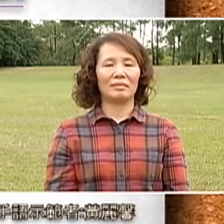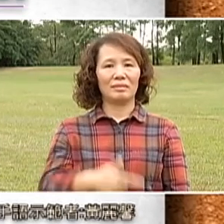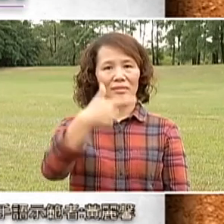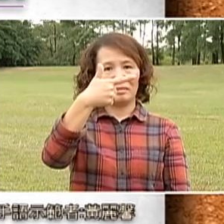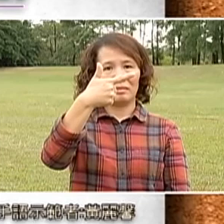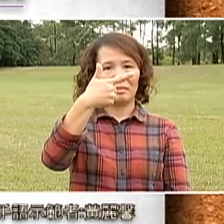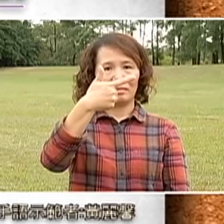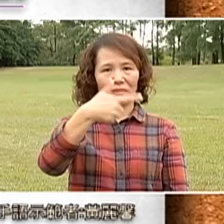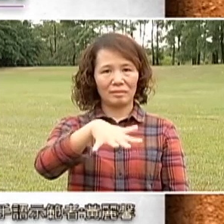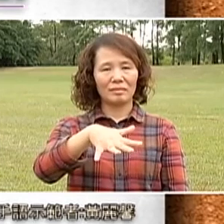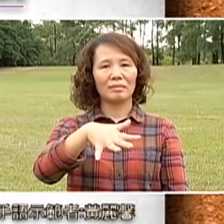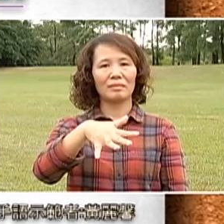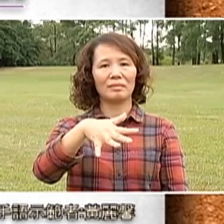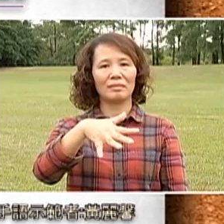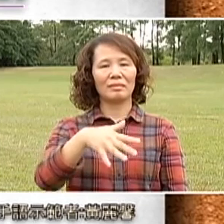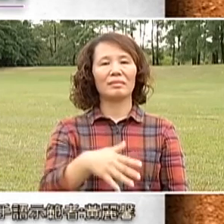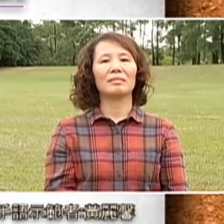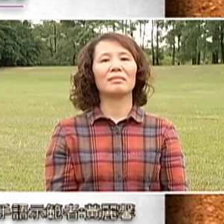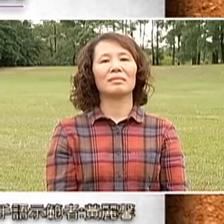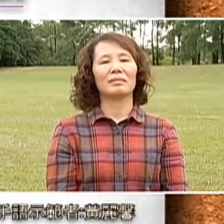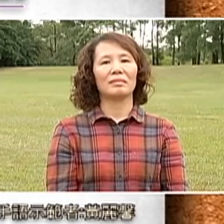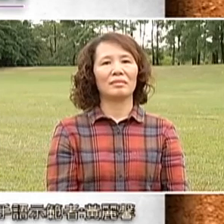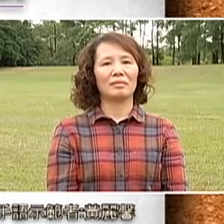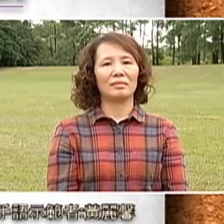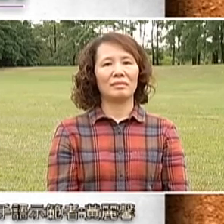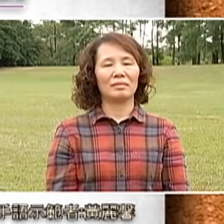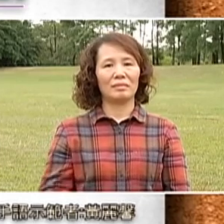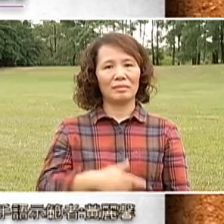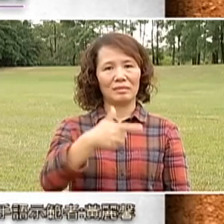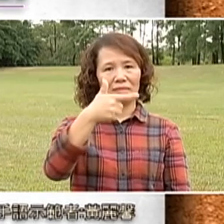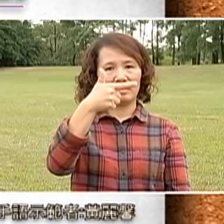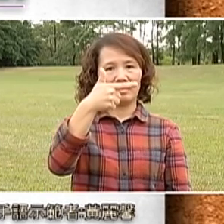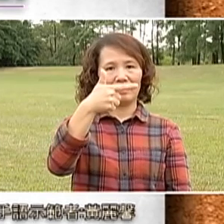六，然后手往外甩，这也是斗六的笔法。